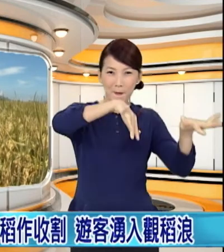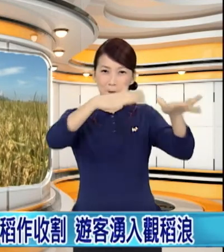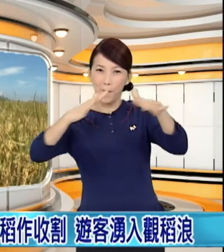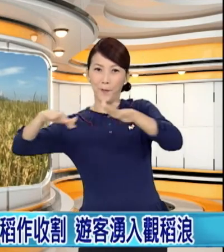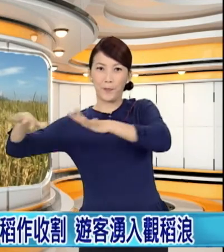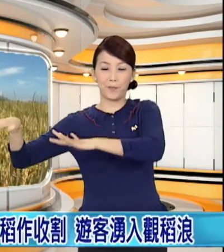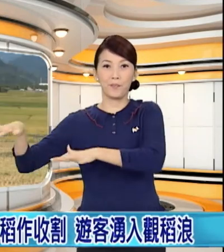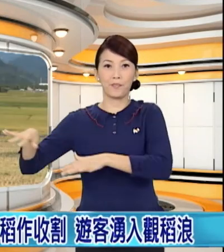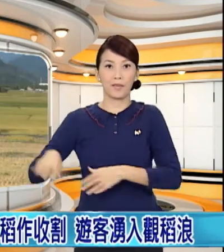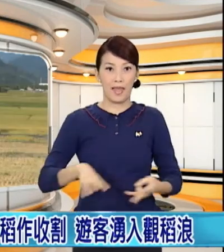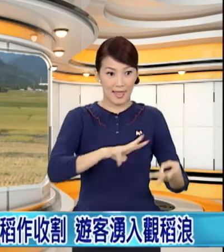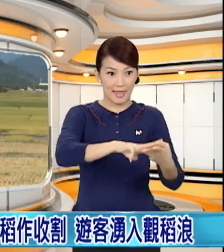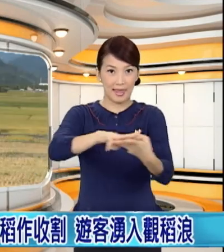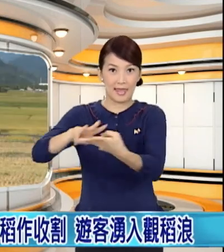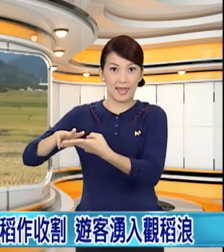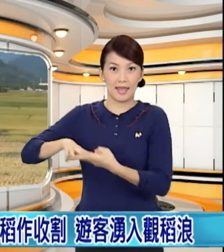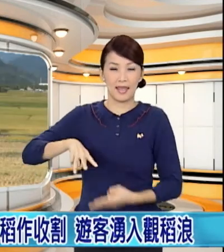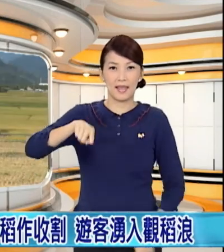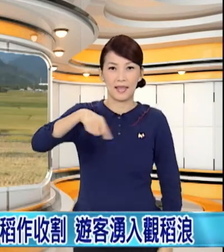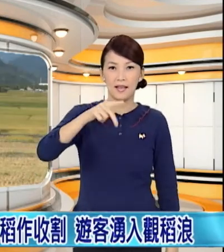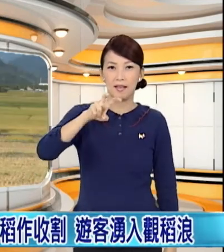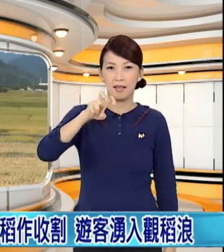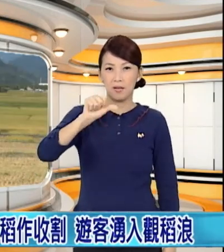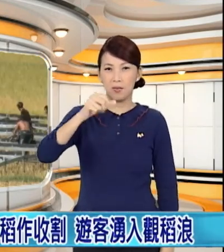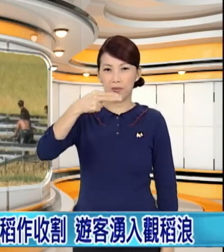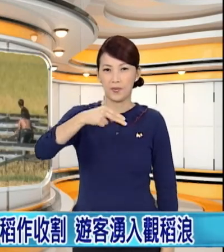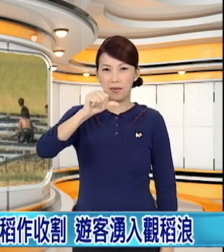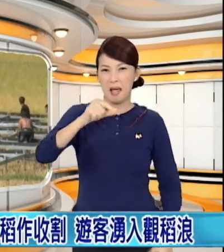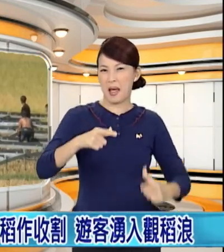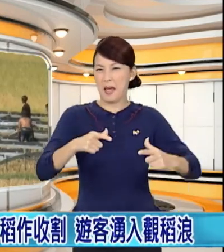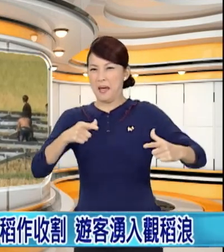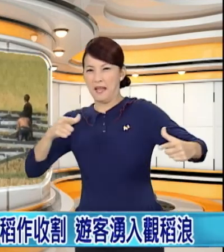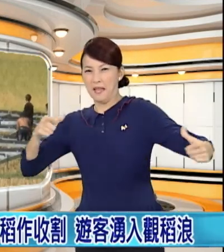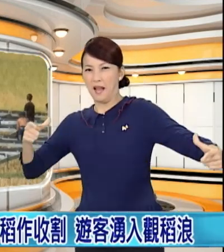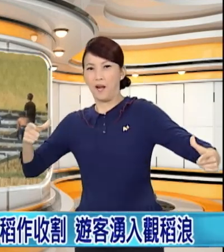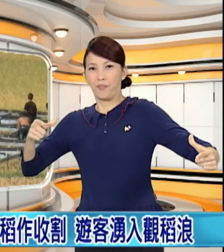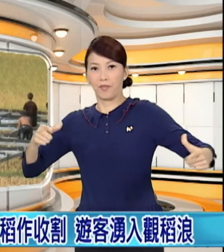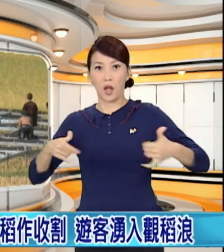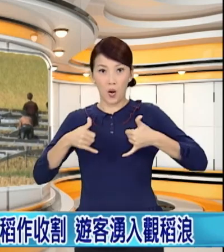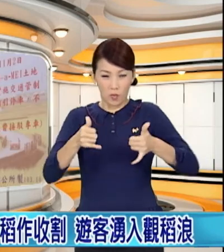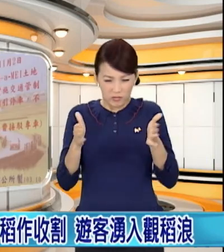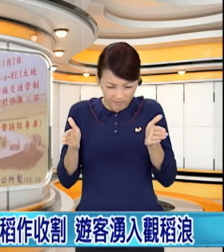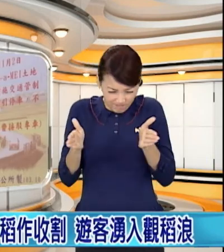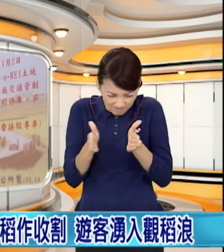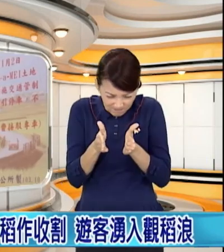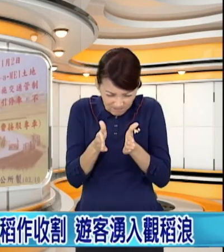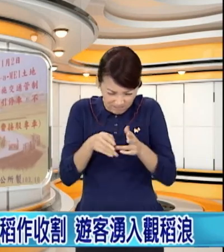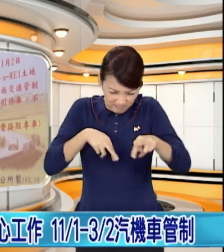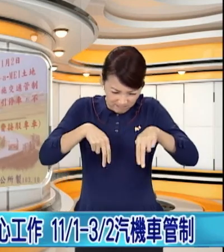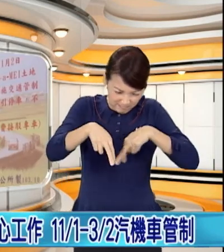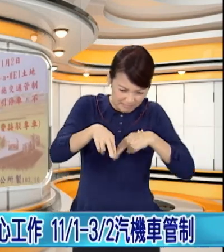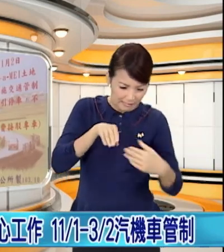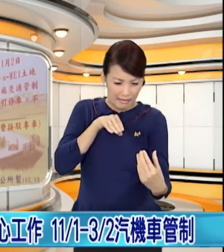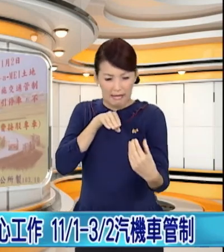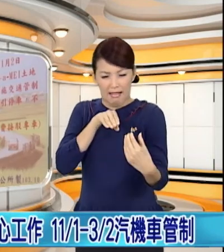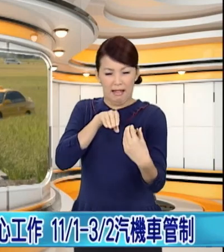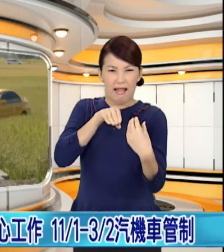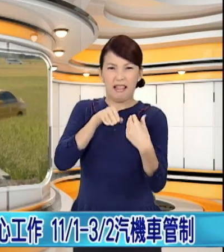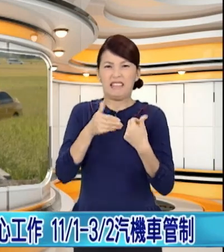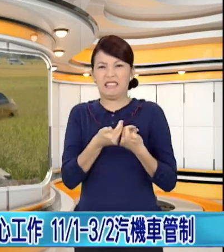田间小路挤得满满满，相当混乱。县政府决定将从11月开始，一